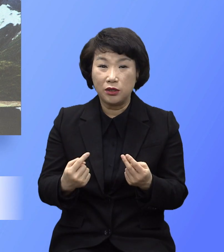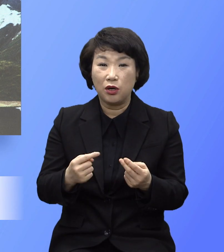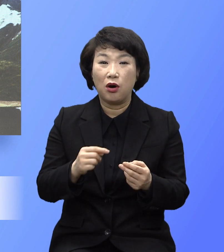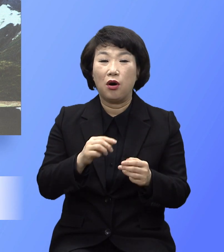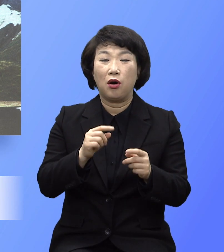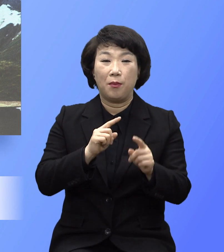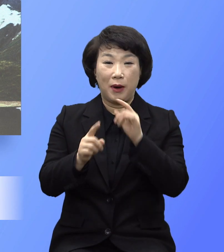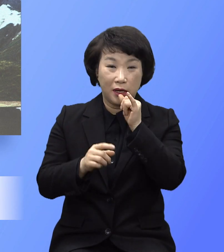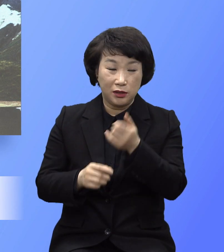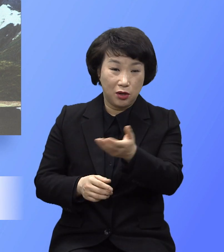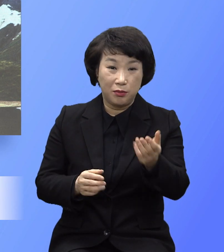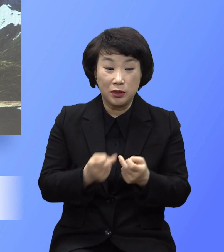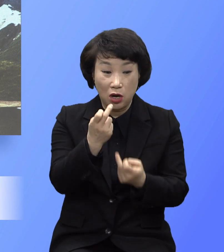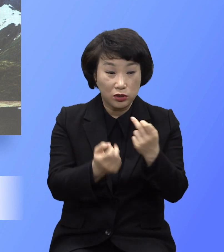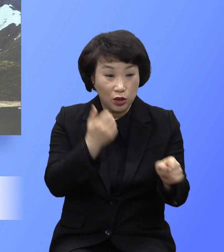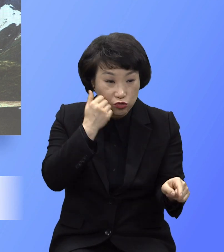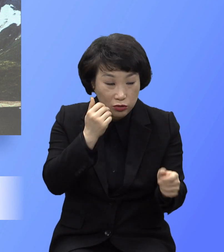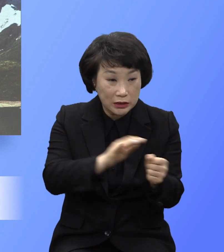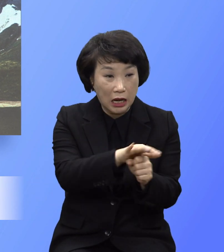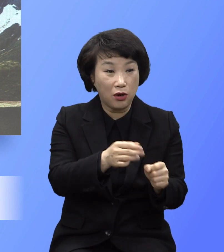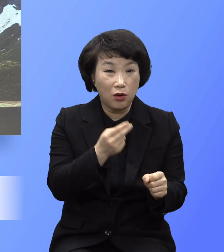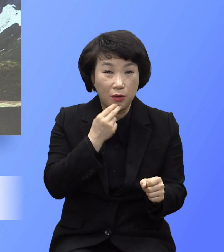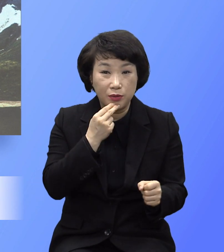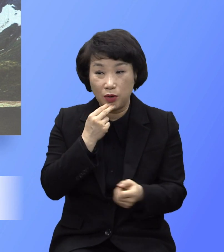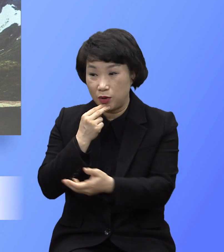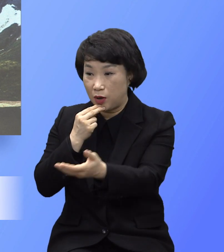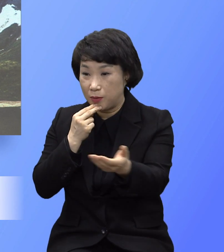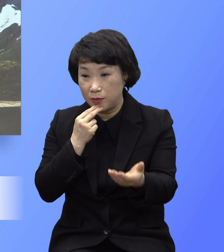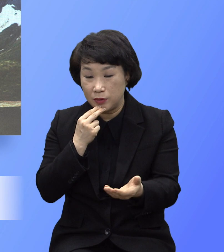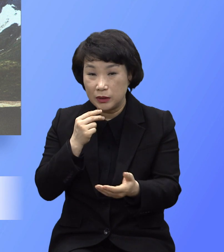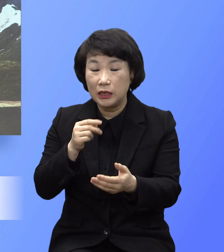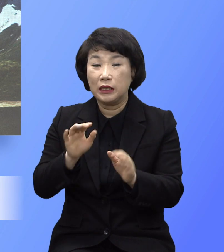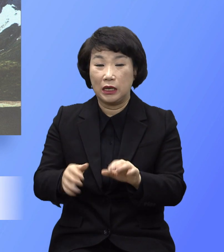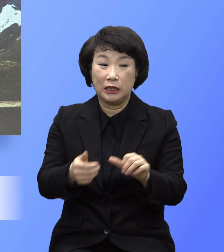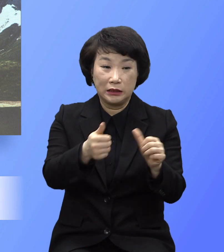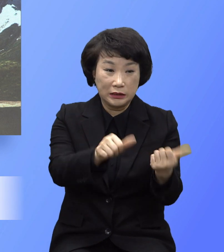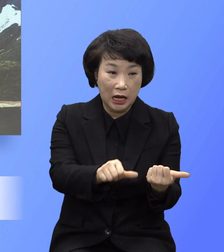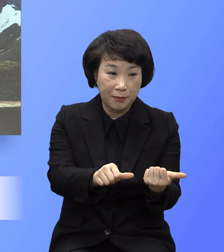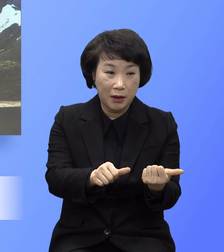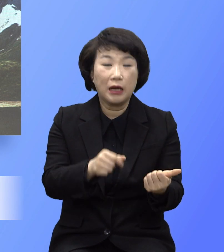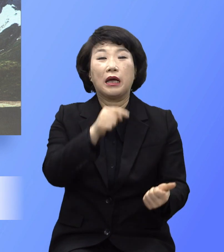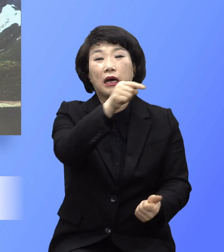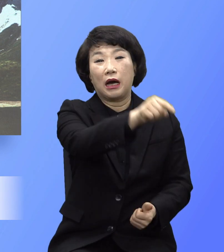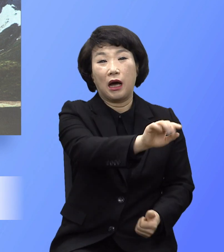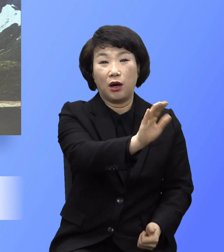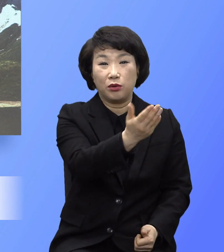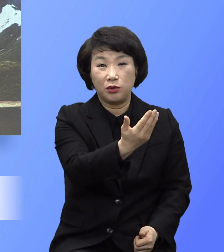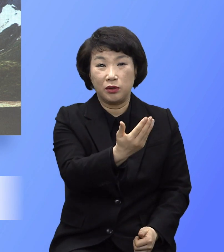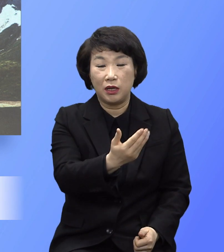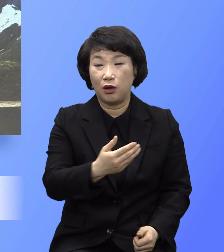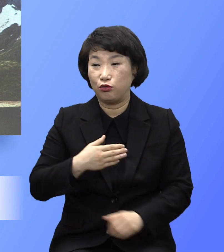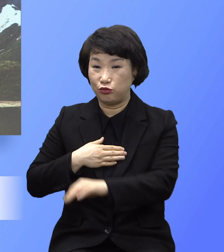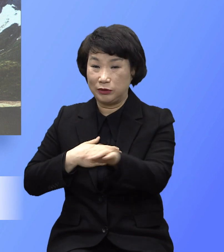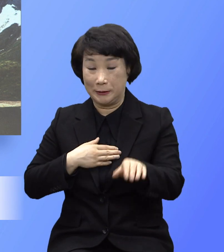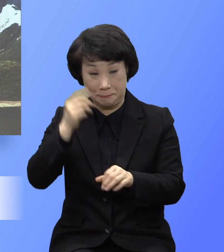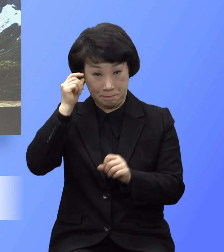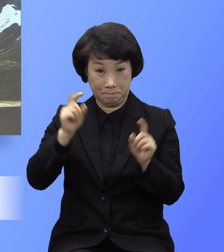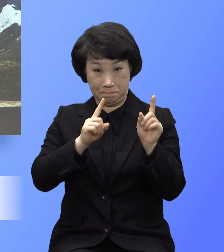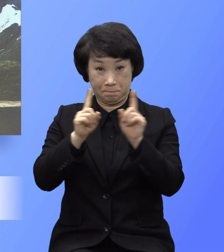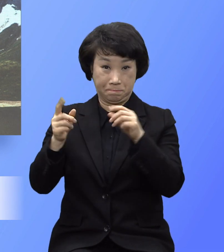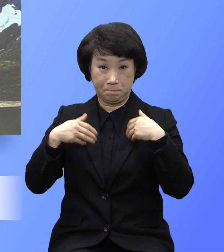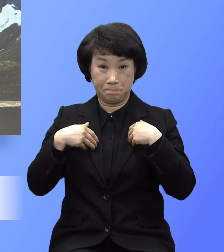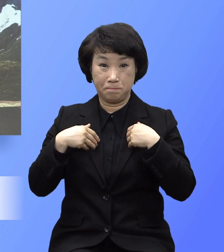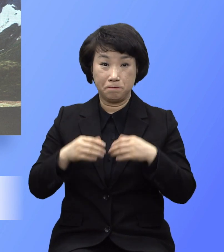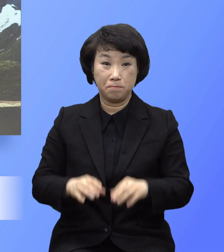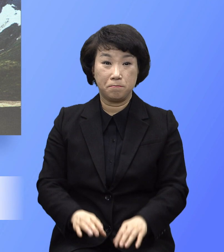말했지, 형제를 사랑하지 않는 자는 여러분 보세요, 사망에 이르렀다고. 우리가 정신 차려야 된다